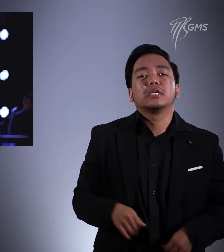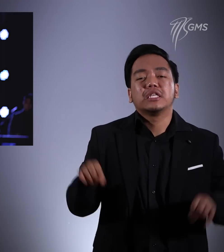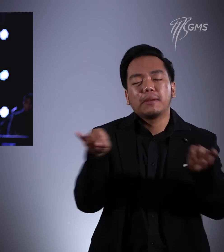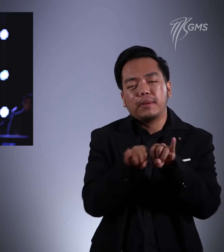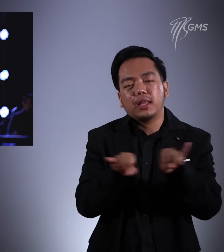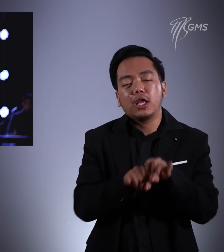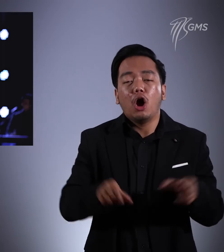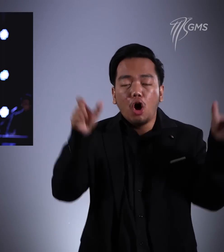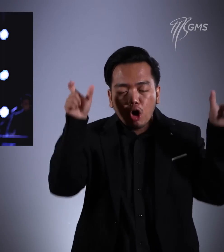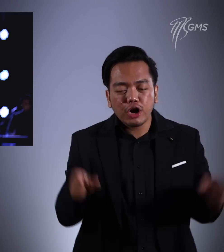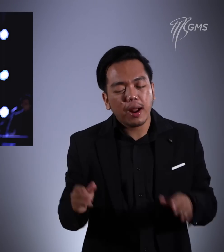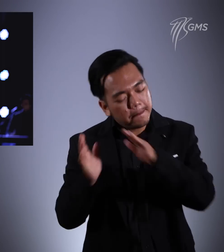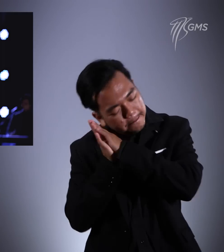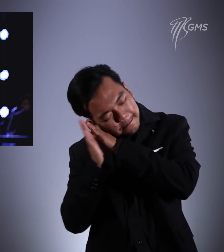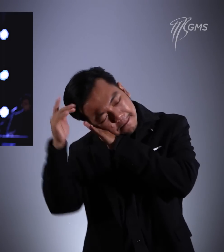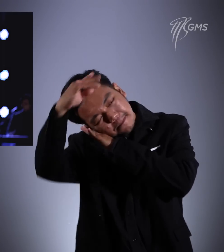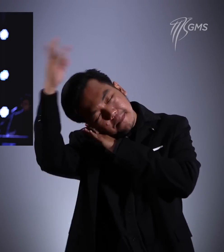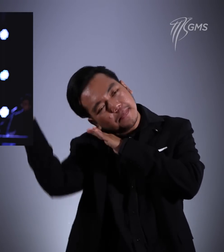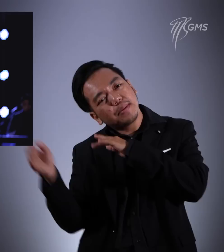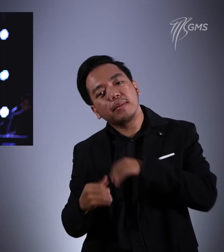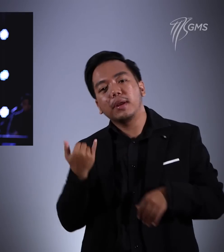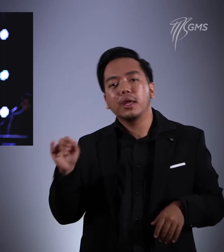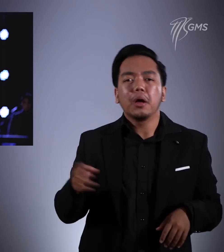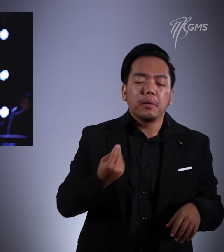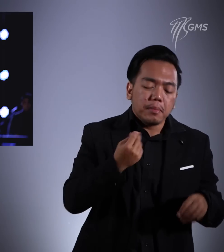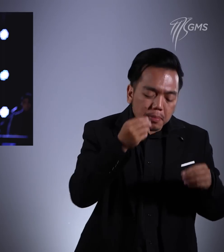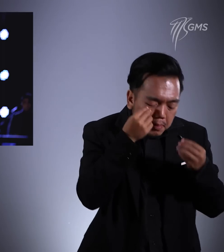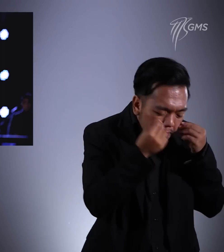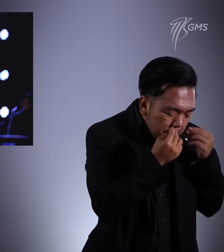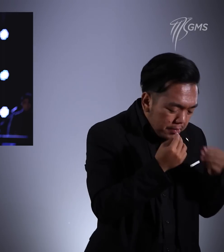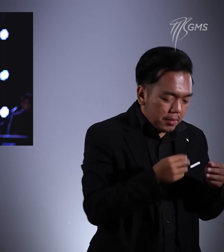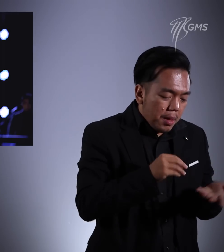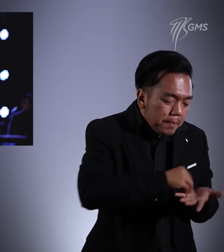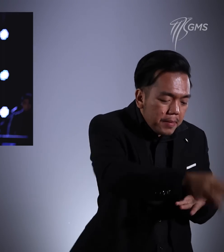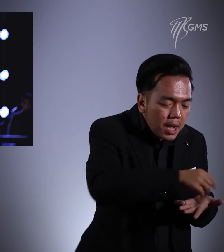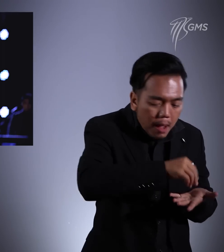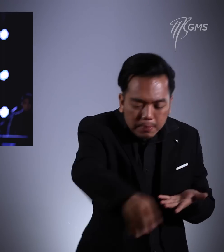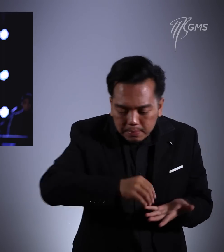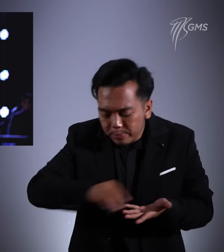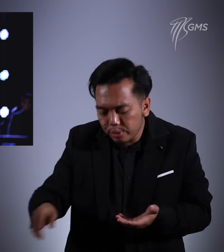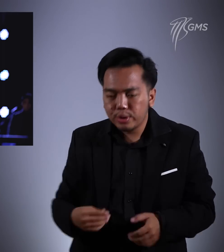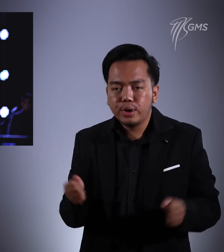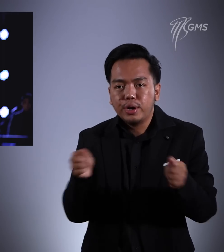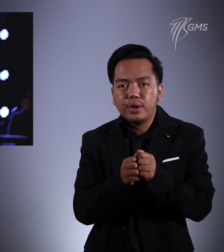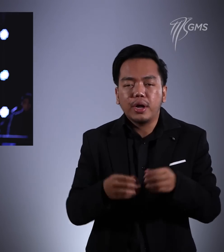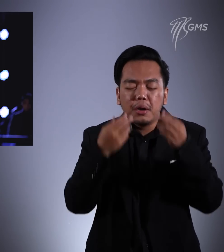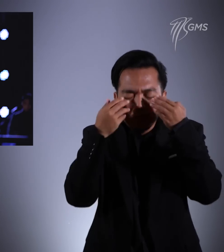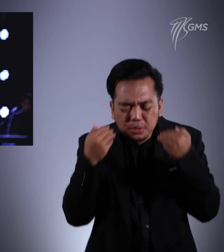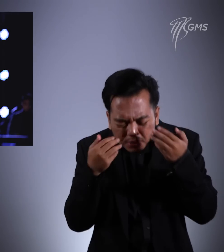mencucur air mata akan menuai dengan sorak-sorai. And I will still